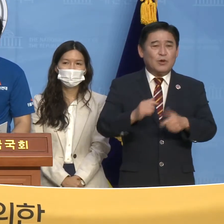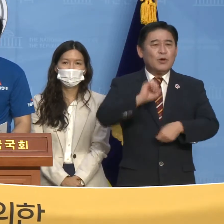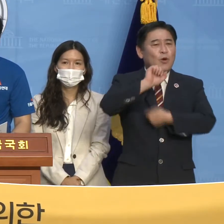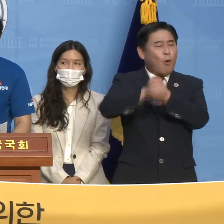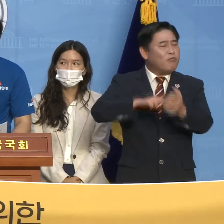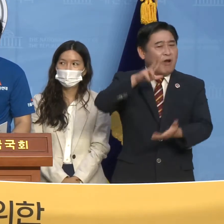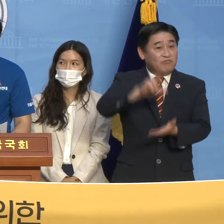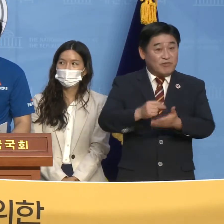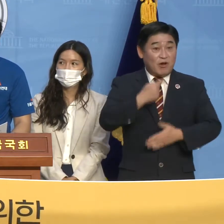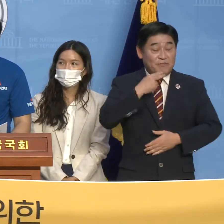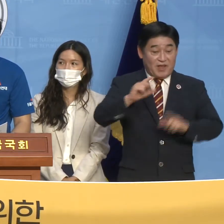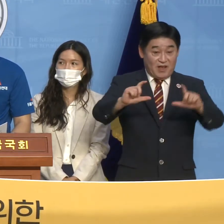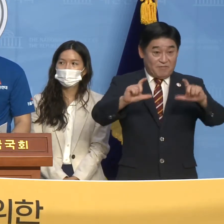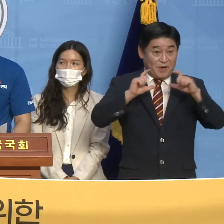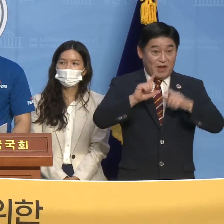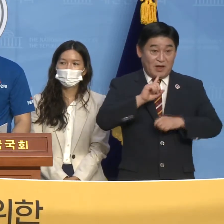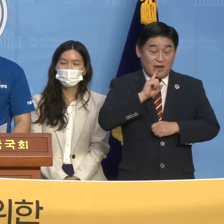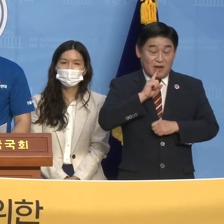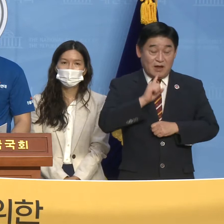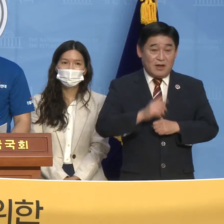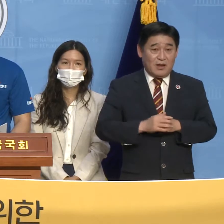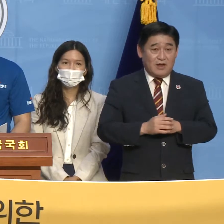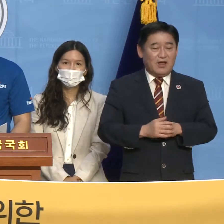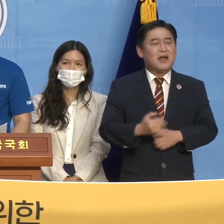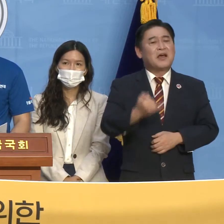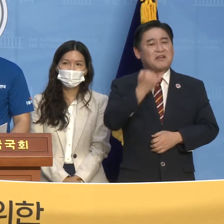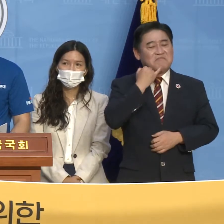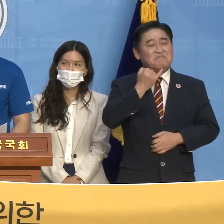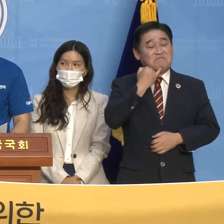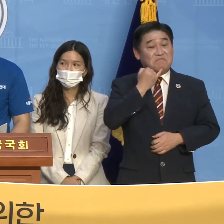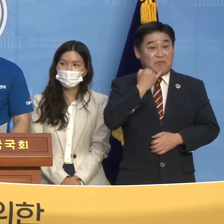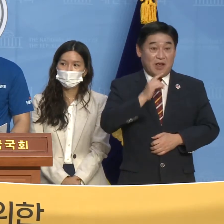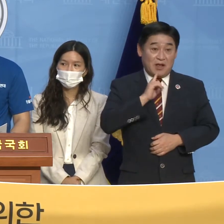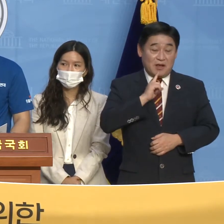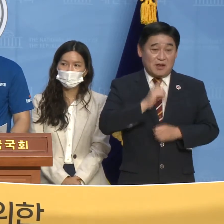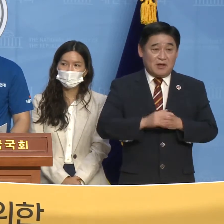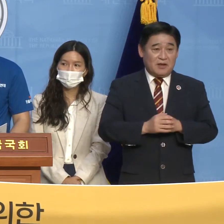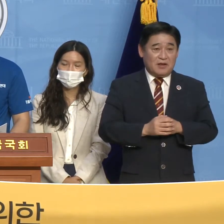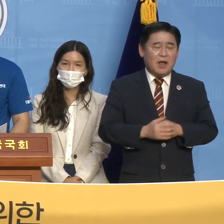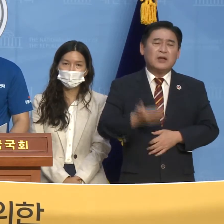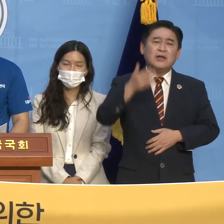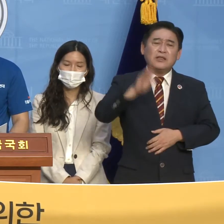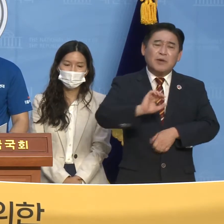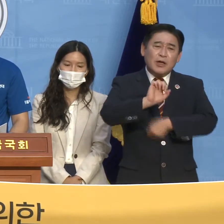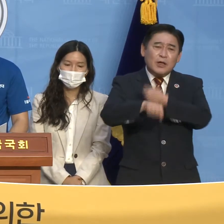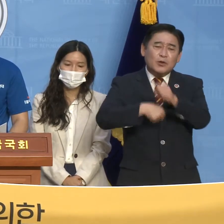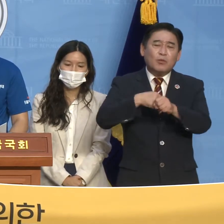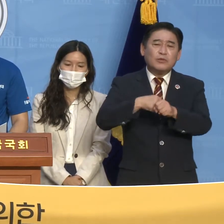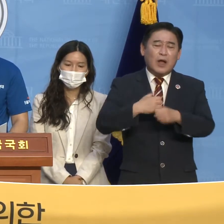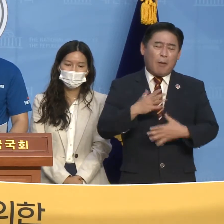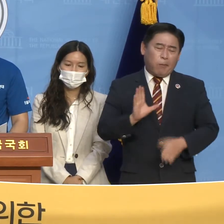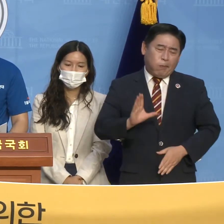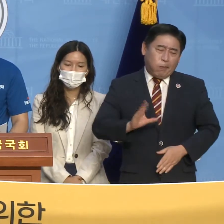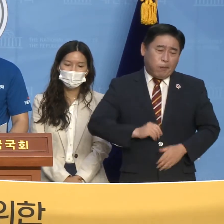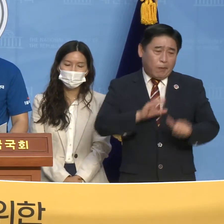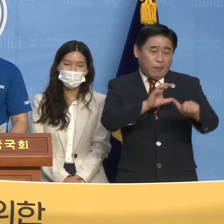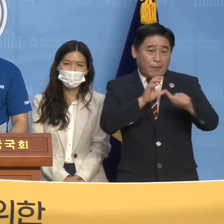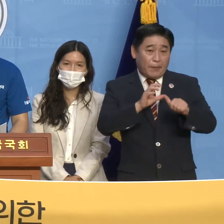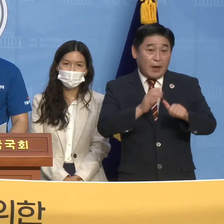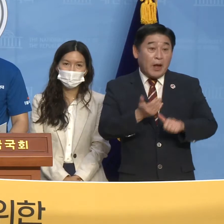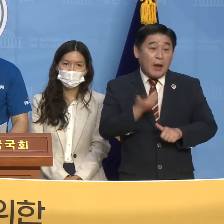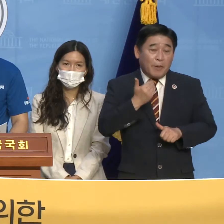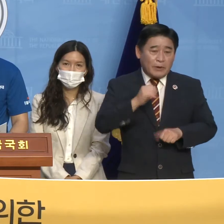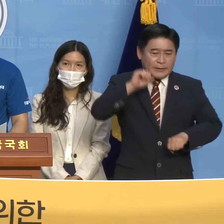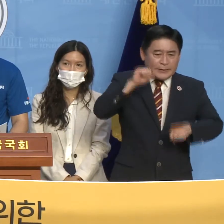아무 문제가 없다고 말합니다. 한마디로 괜찮다는 것입니다. 하지만 동물들의 굶주림을 이용해 먹이로